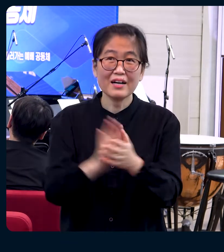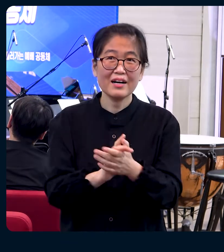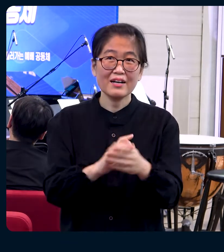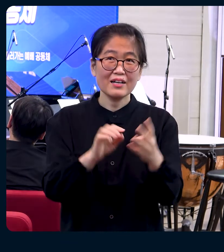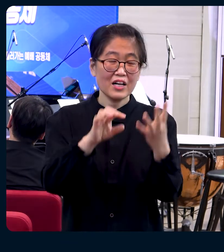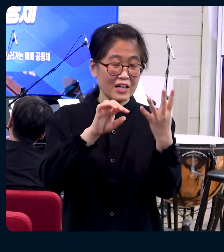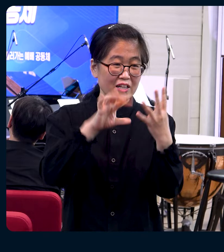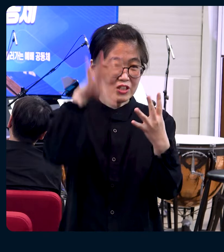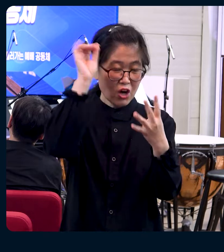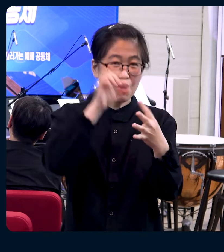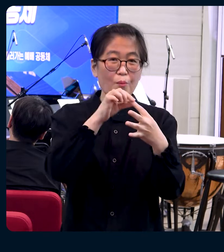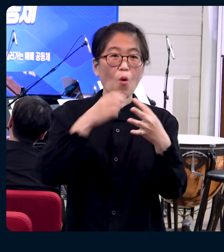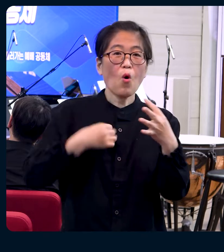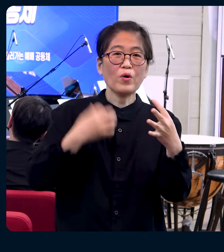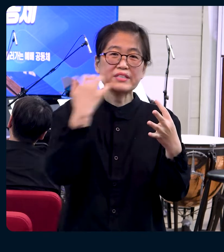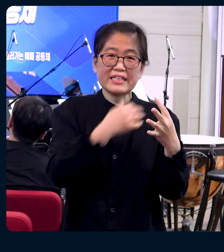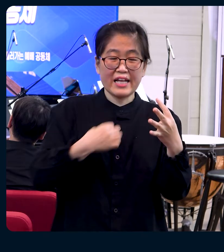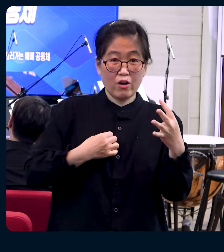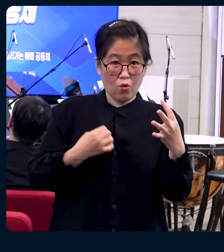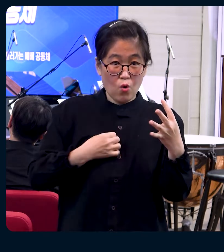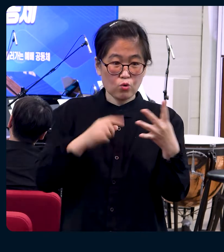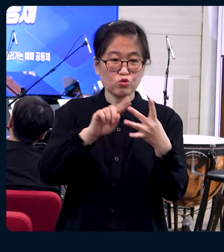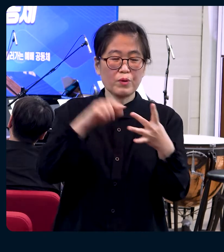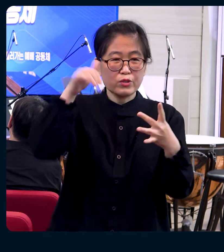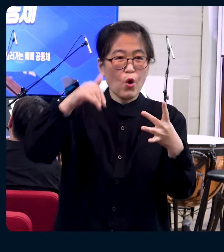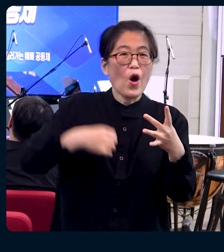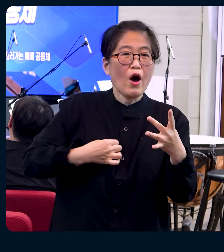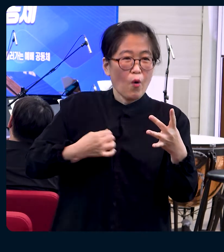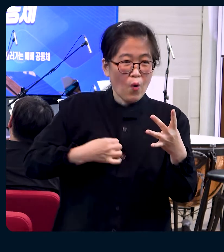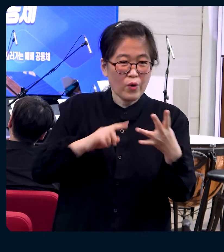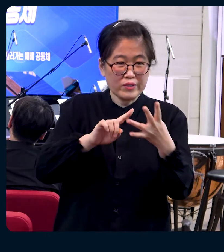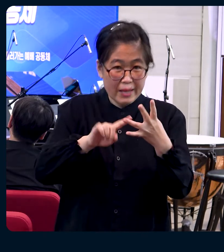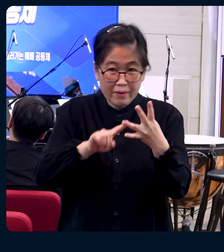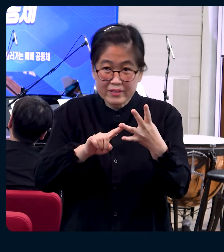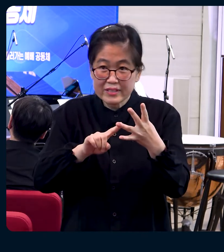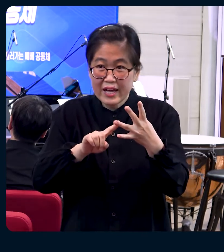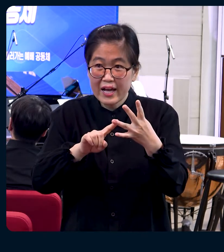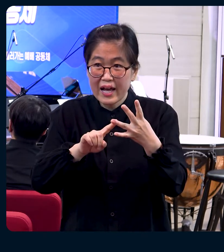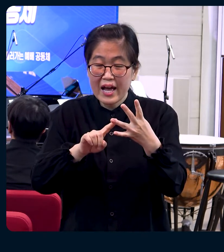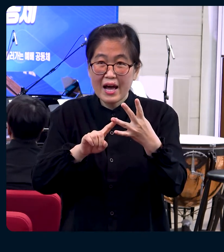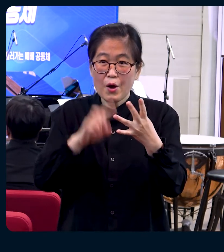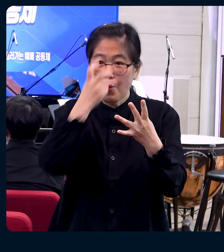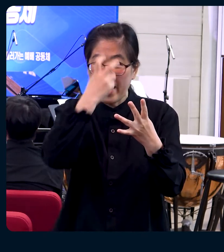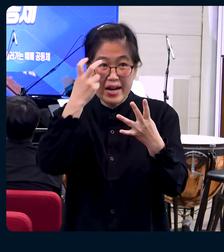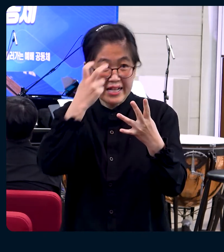한번 해보겠습니다. 첫 번째 무슨 옷이요? 두 번째, 세 번째